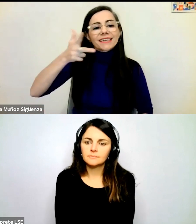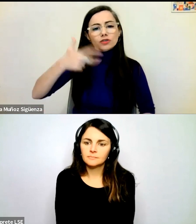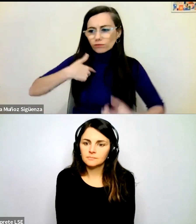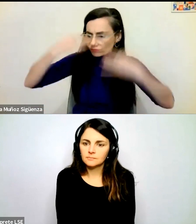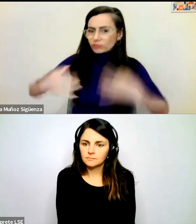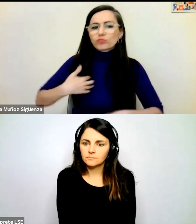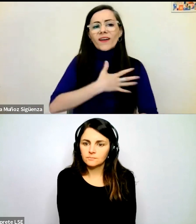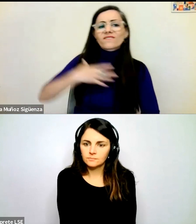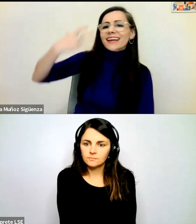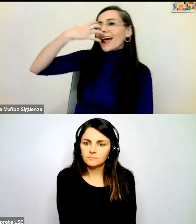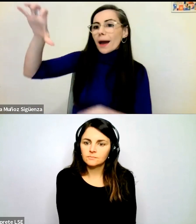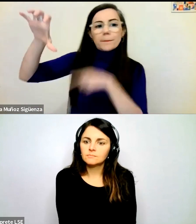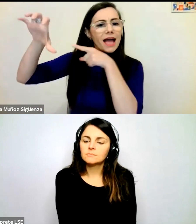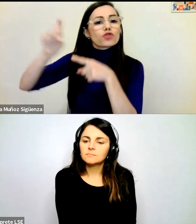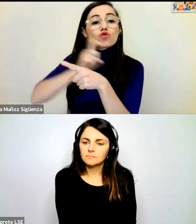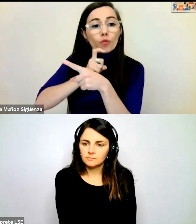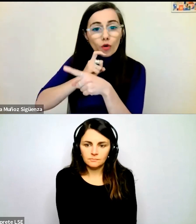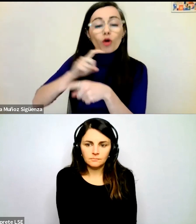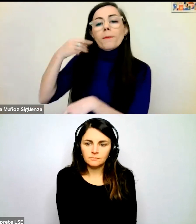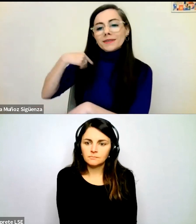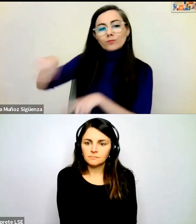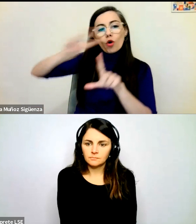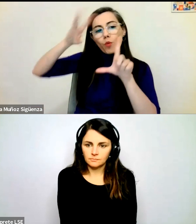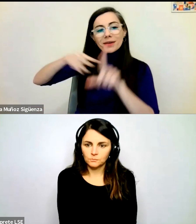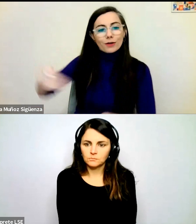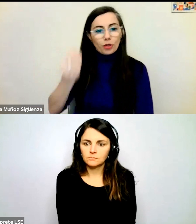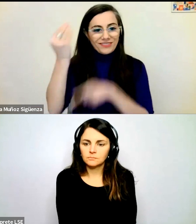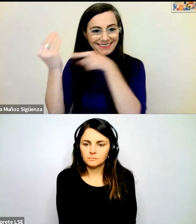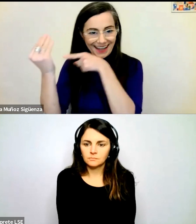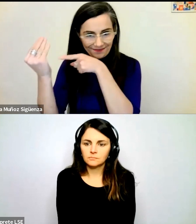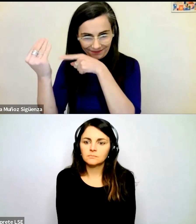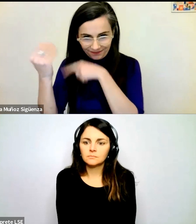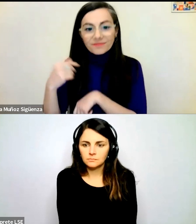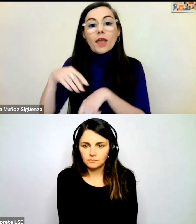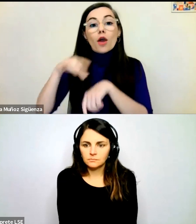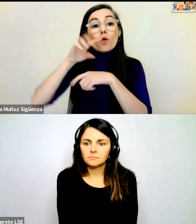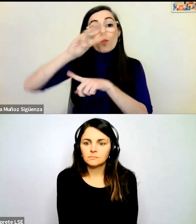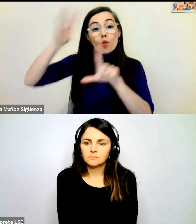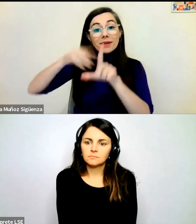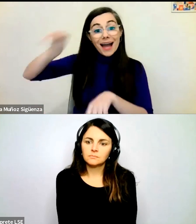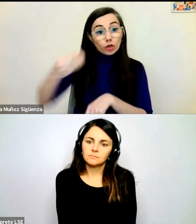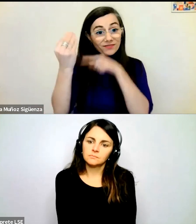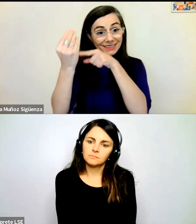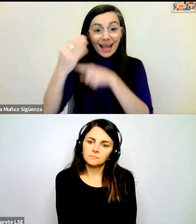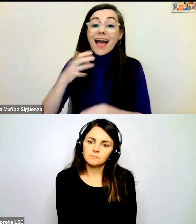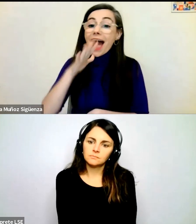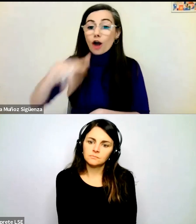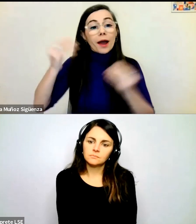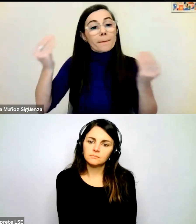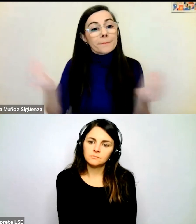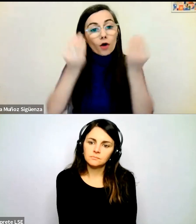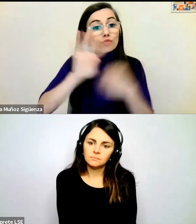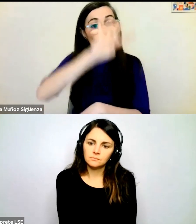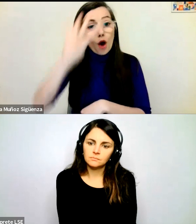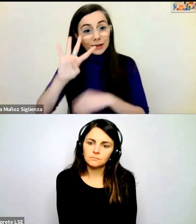que yo, como persona sorda, tengo derecho a reclamar y de qué manera. A través de la información